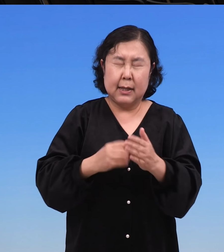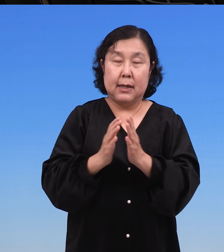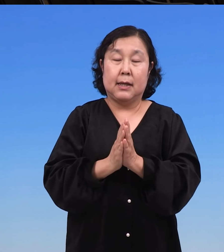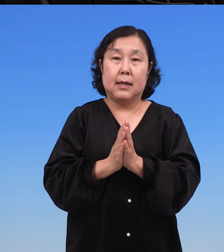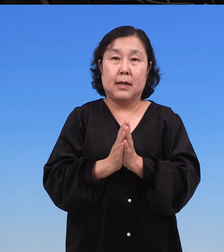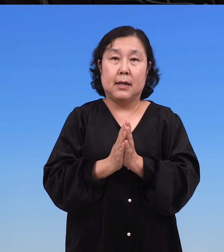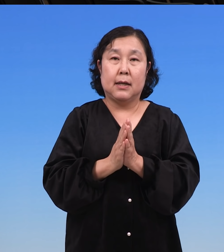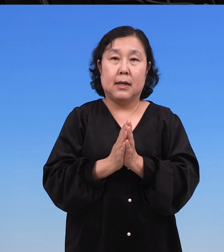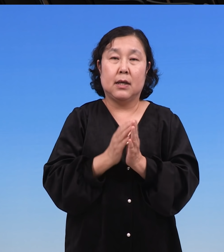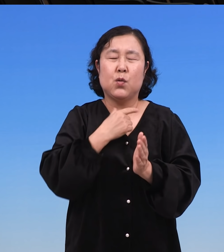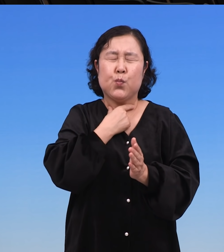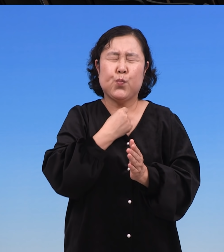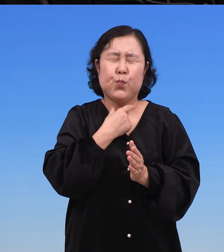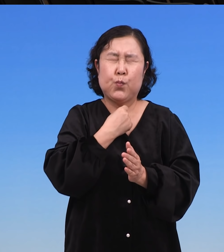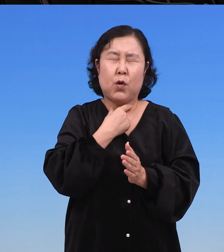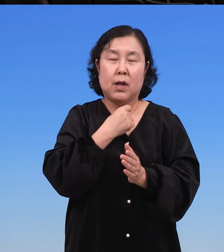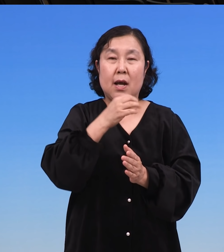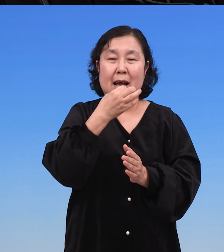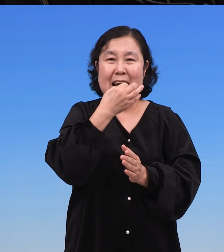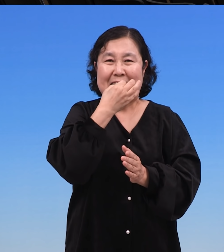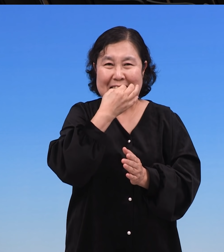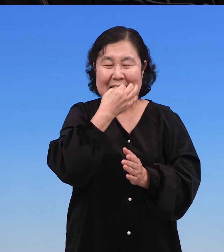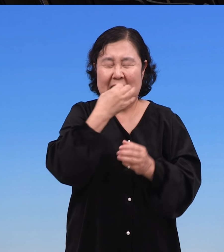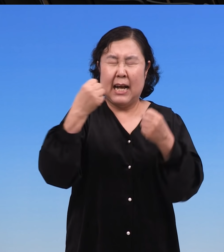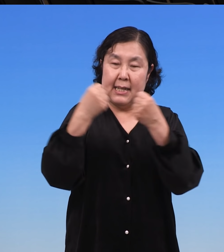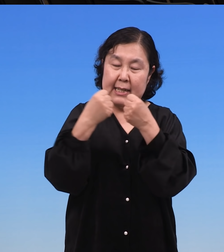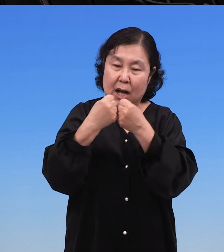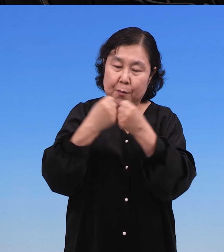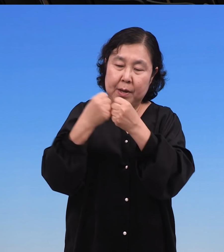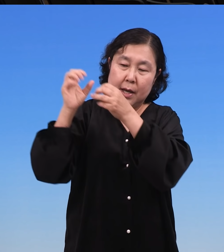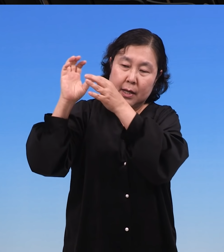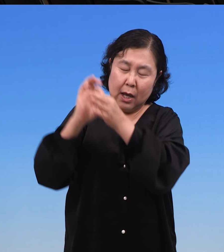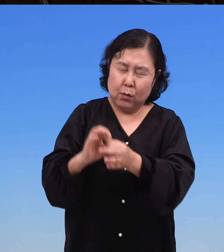싸움이 계속되고 있는가? 이 질문을 계속 던지셔야 됩니다.